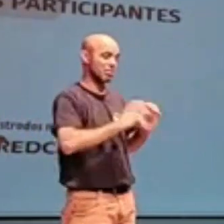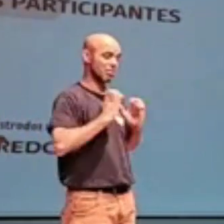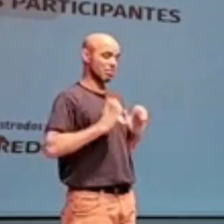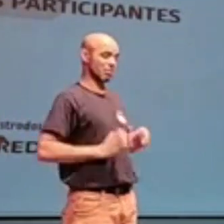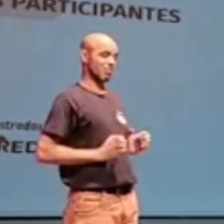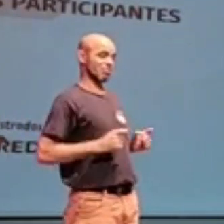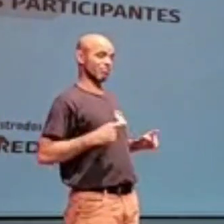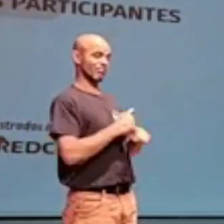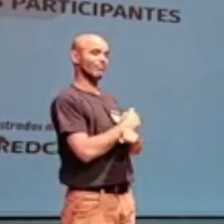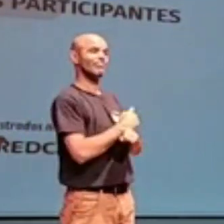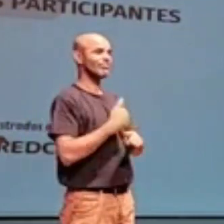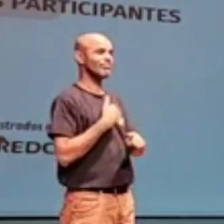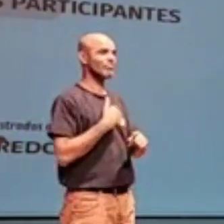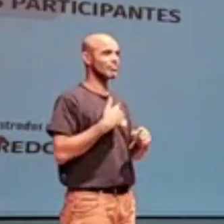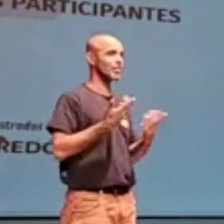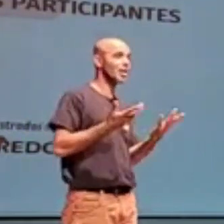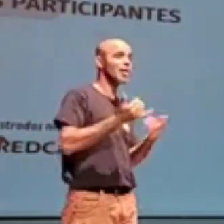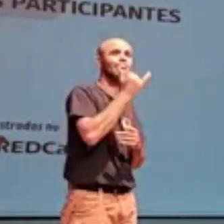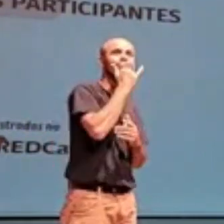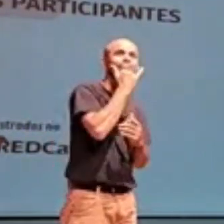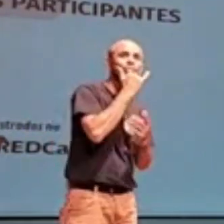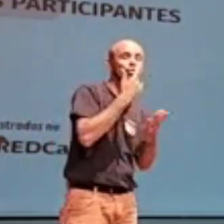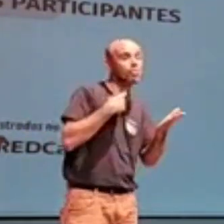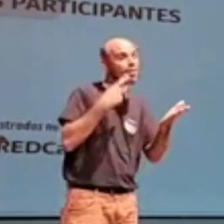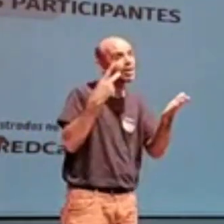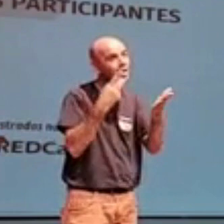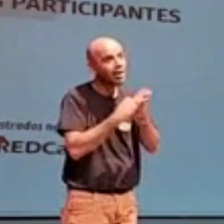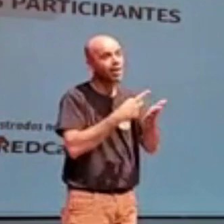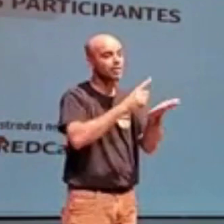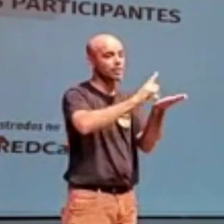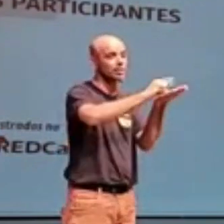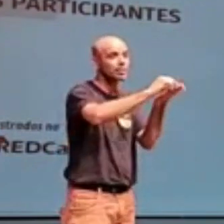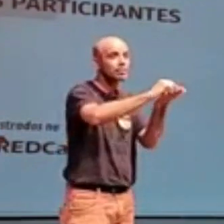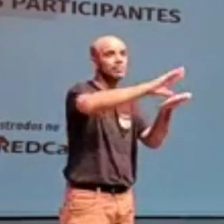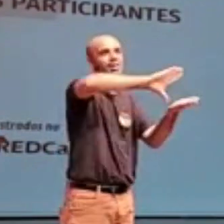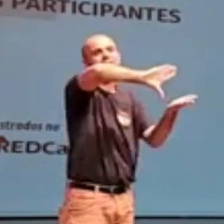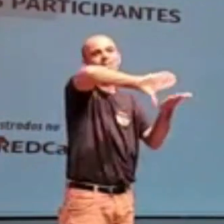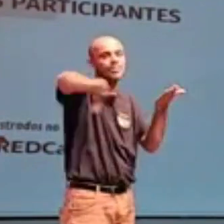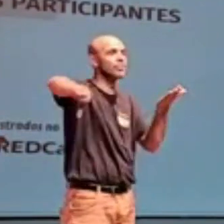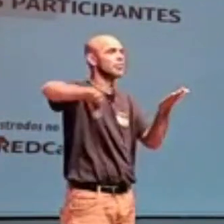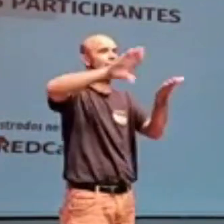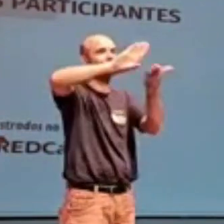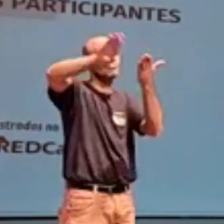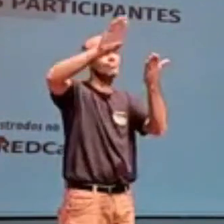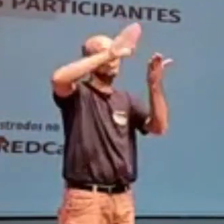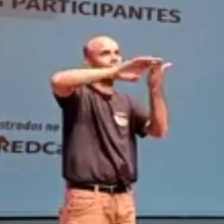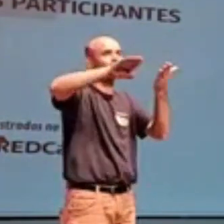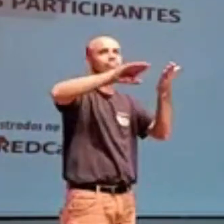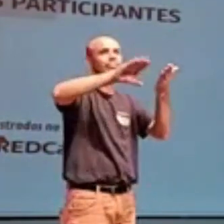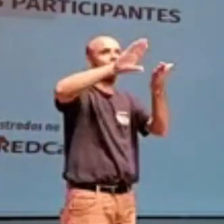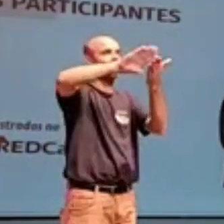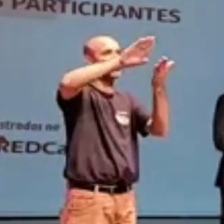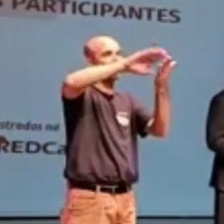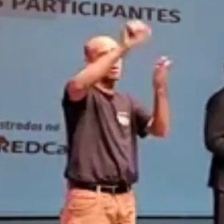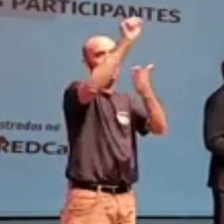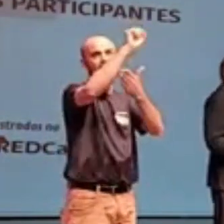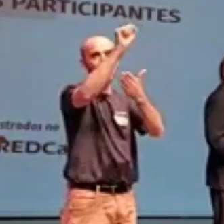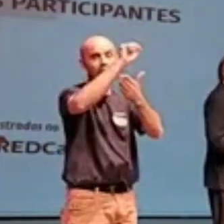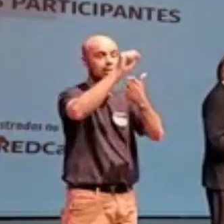tiveram que retratar, tirar o paper, o artigo da revista, etc., de pesquisadores renomados,